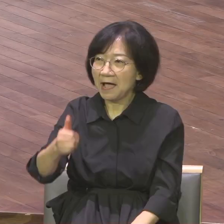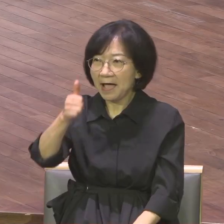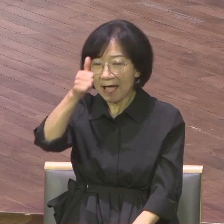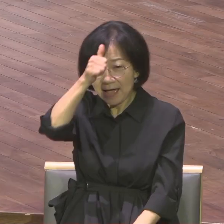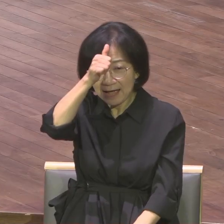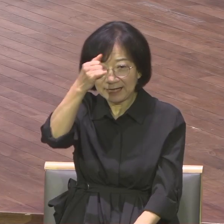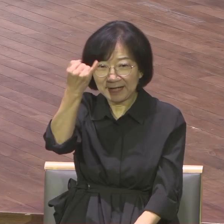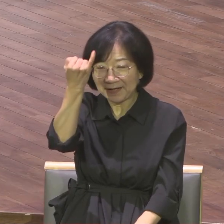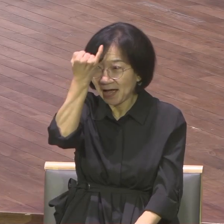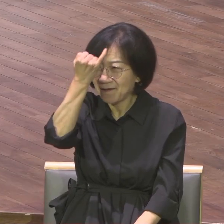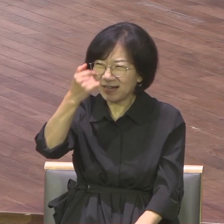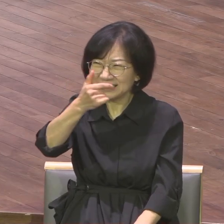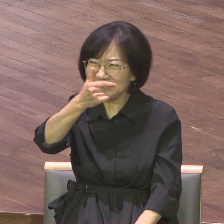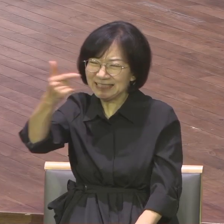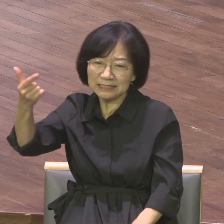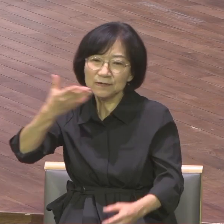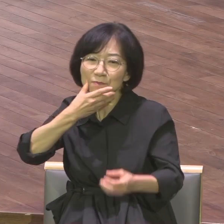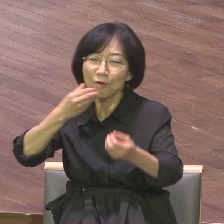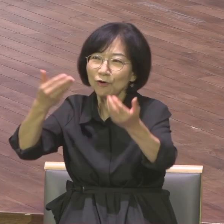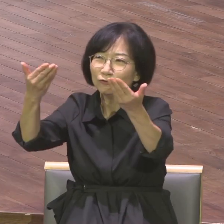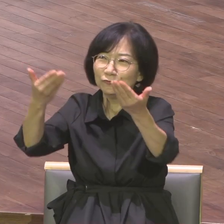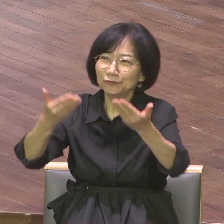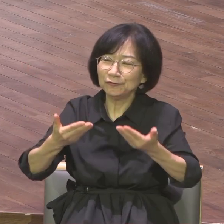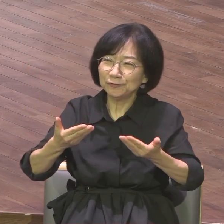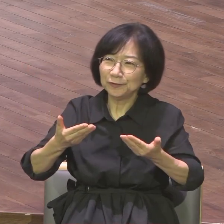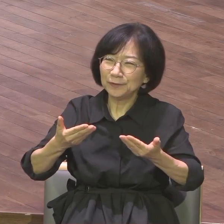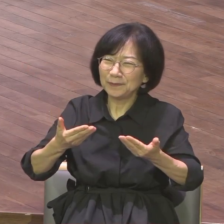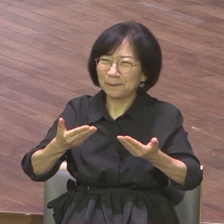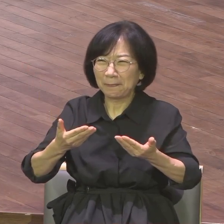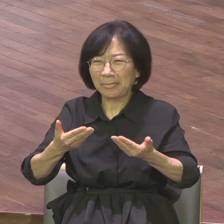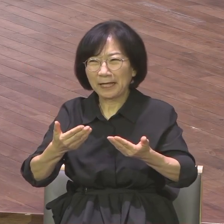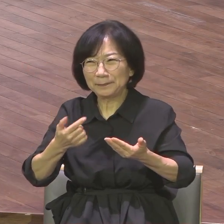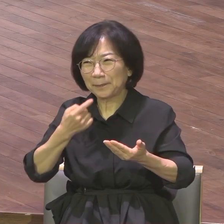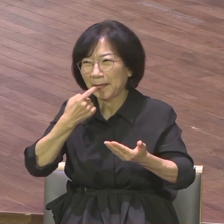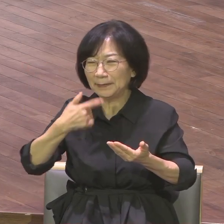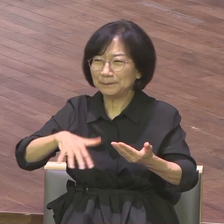겨워가지고 스스로 그 복을 다 깨버려.